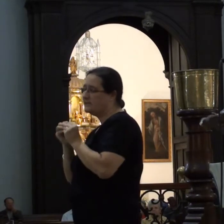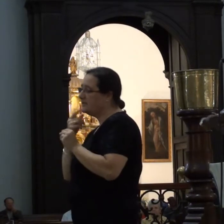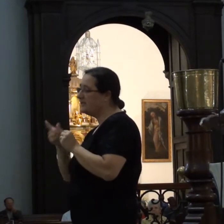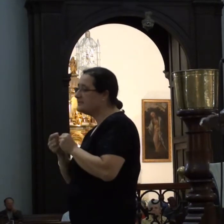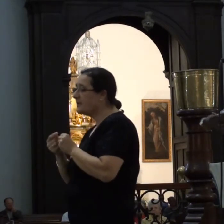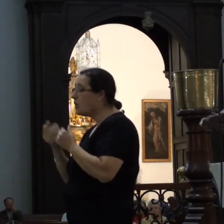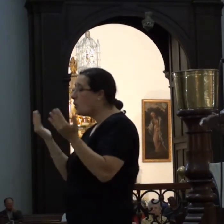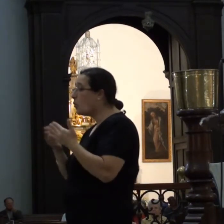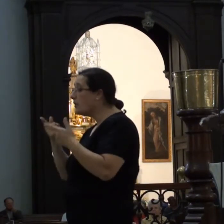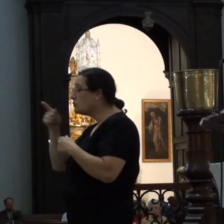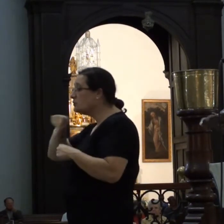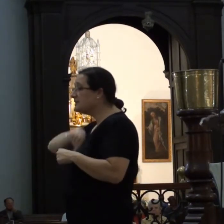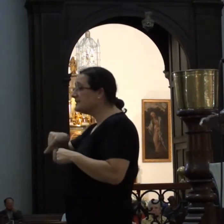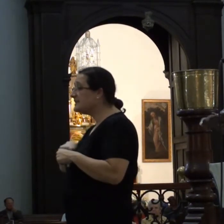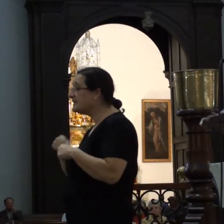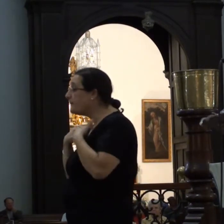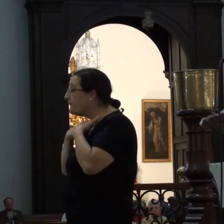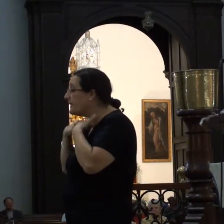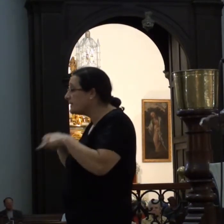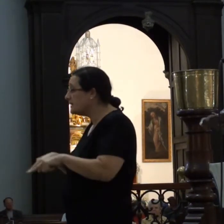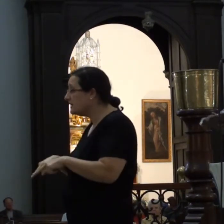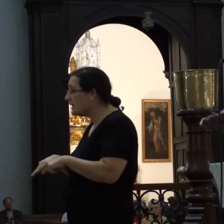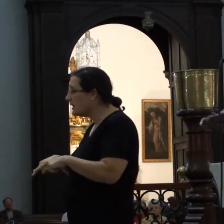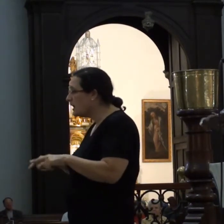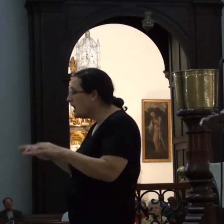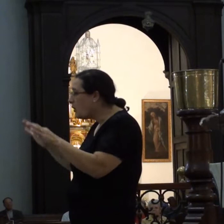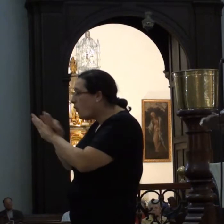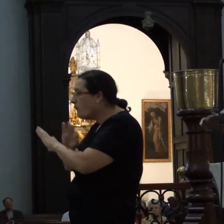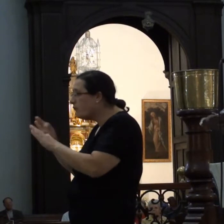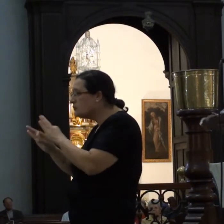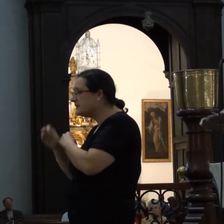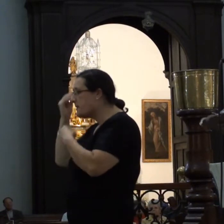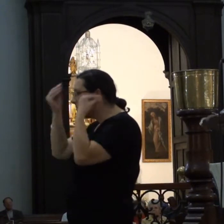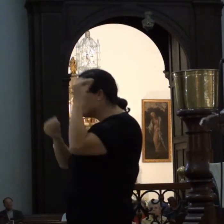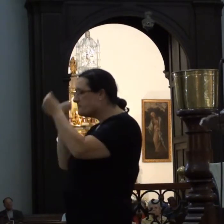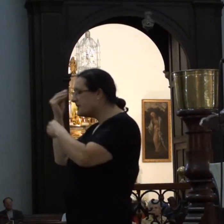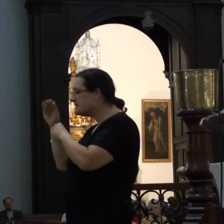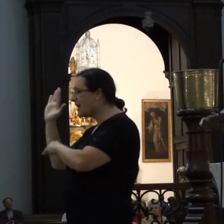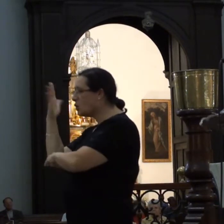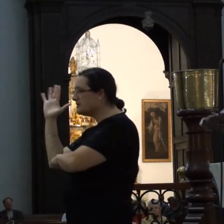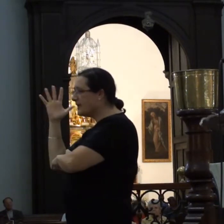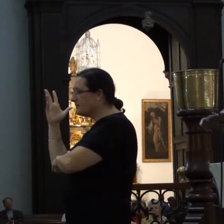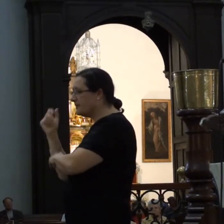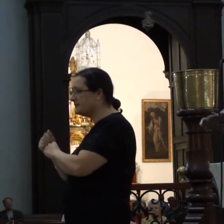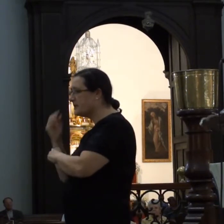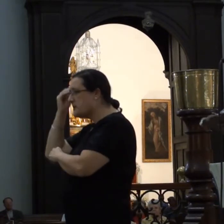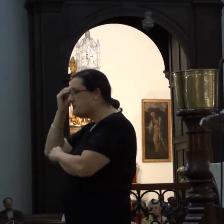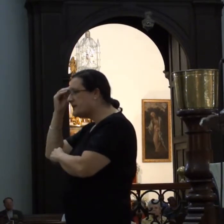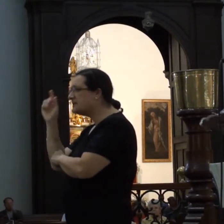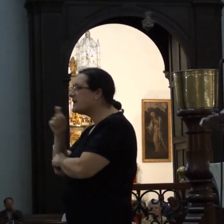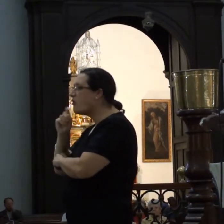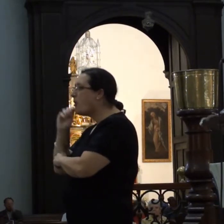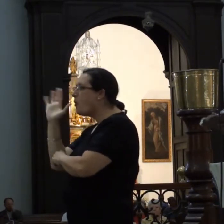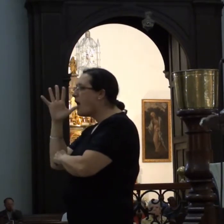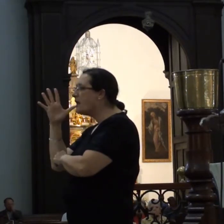te sientas extraviada confusa piensa en los árboles recuerda su manera de crecer